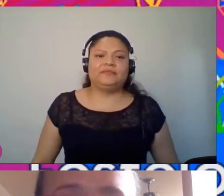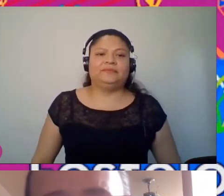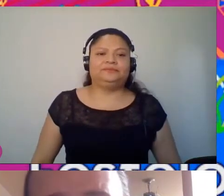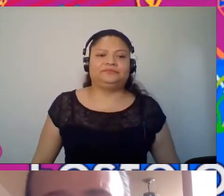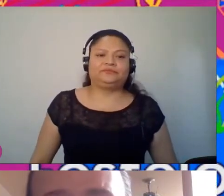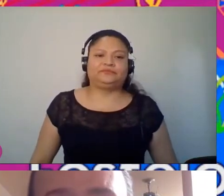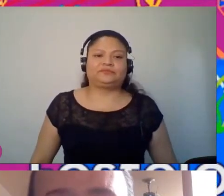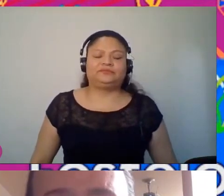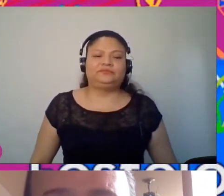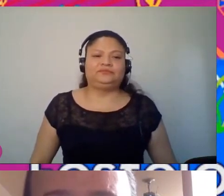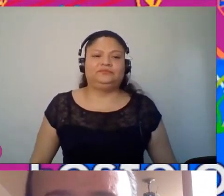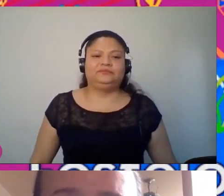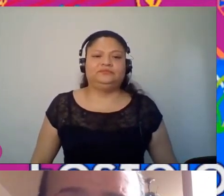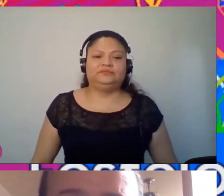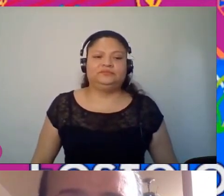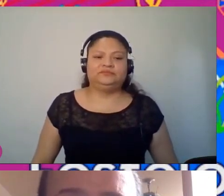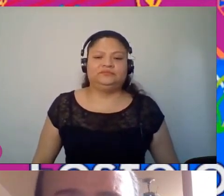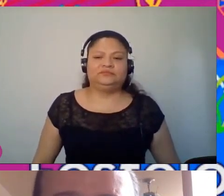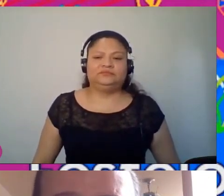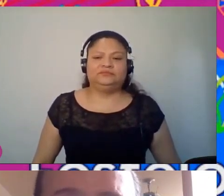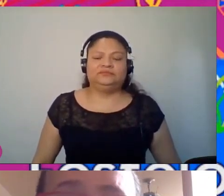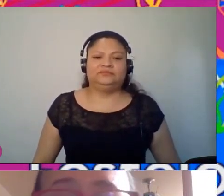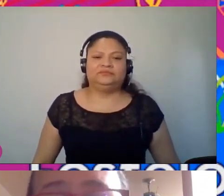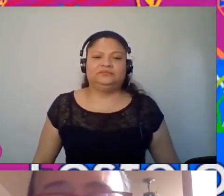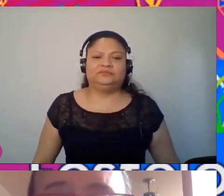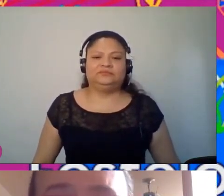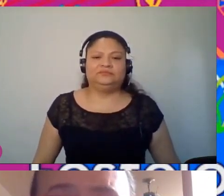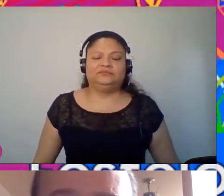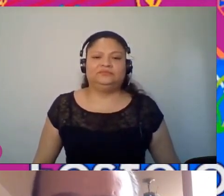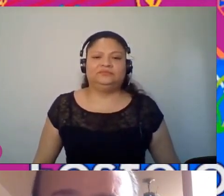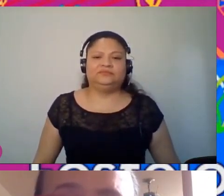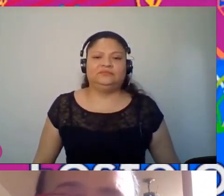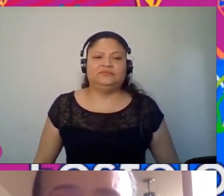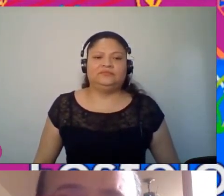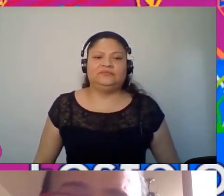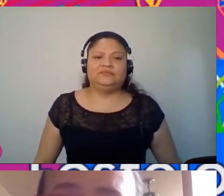http://mat de matemáticas, mor de Morelos,